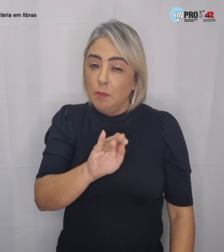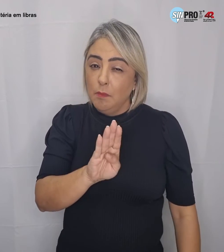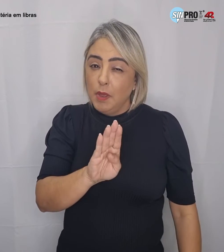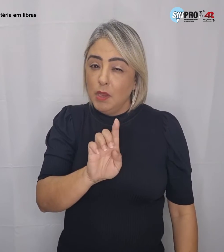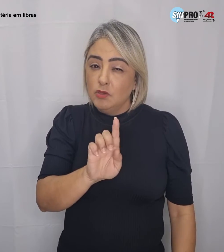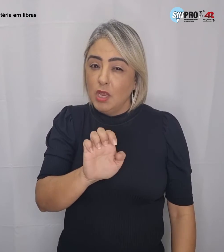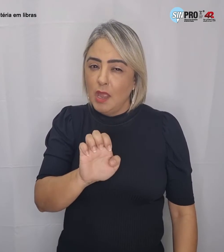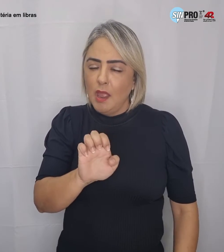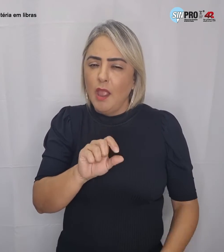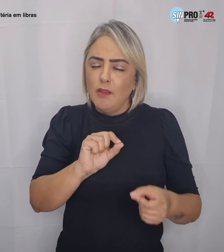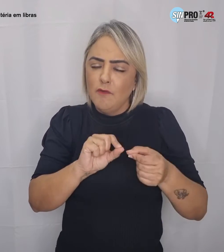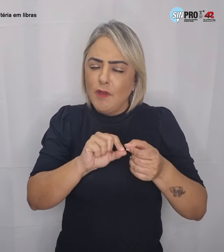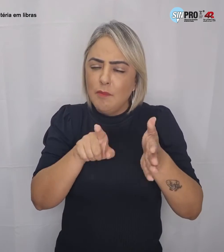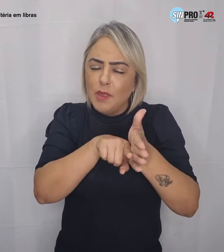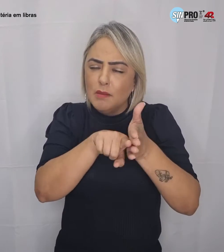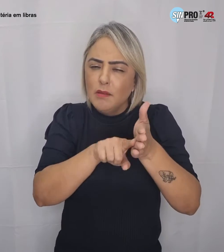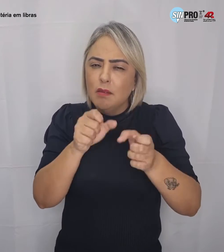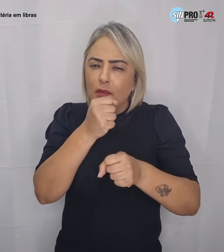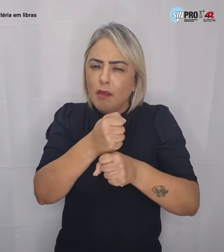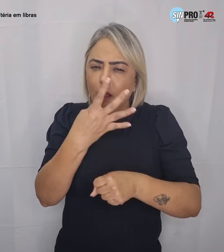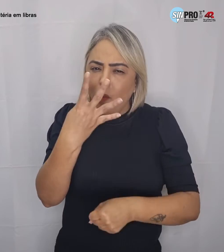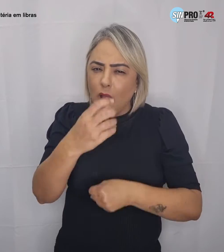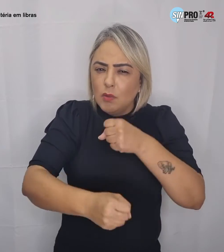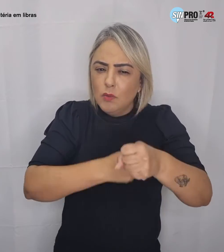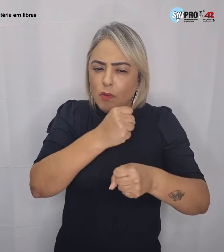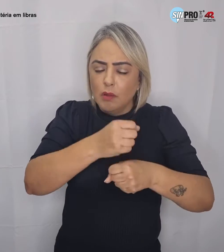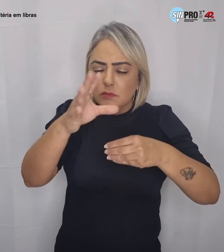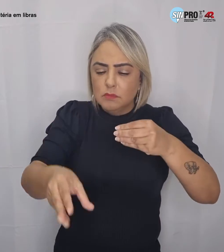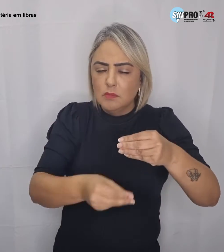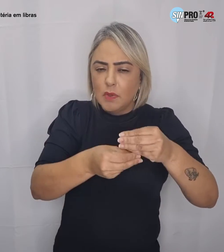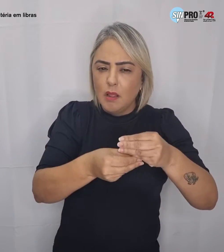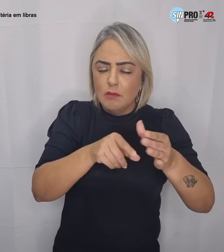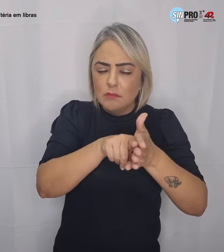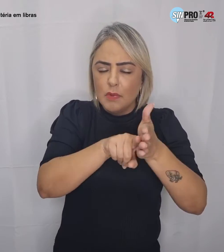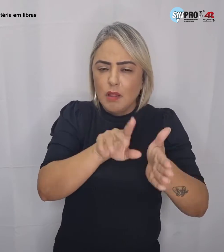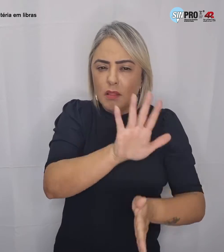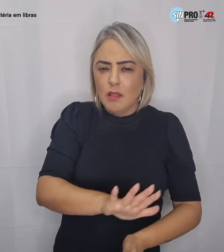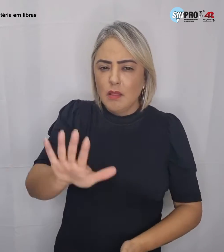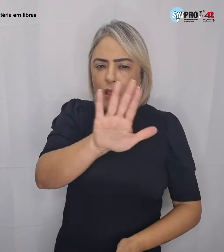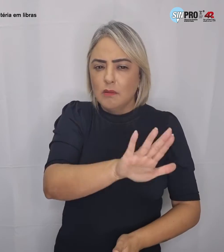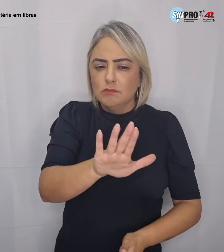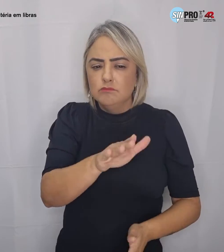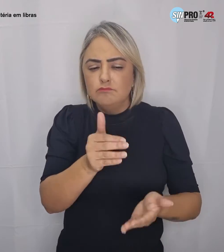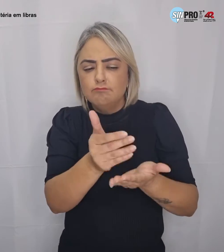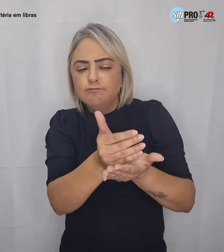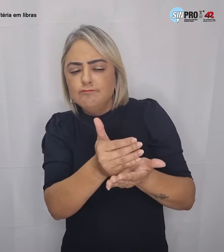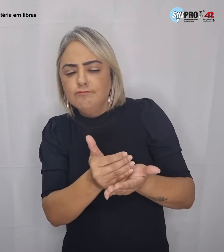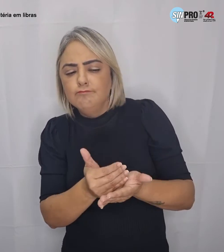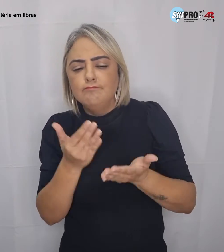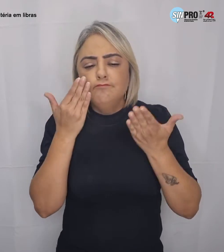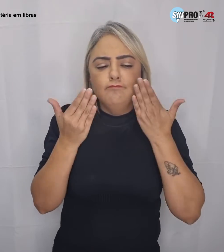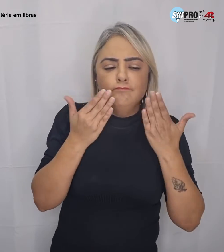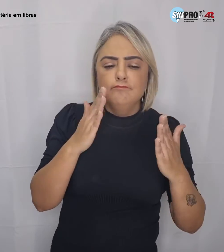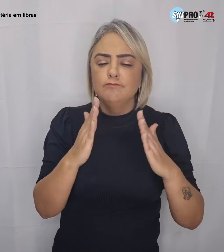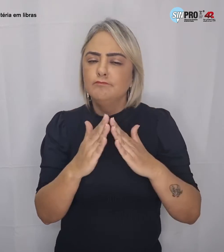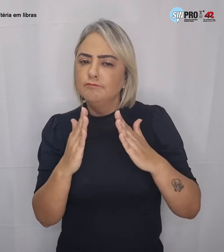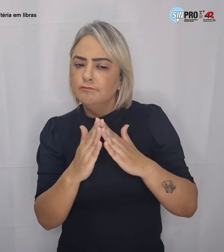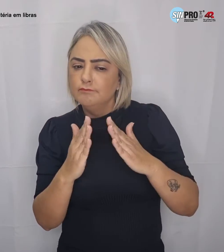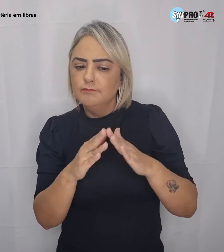feitos a cada quatro anos, como anexo da pesquisa nacional por amostra de domicílio e